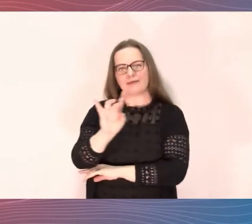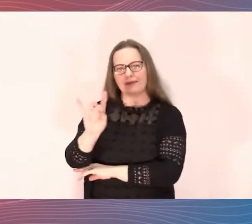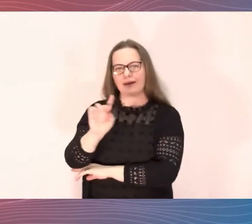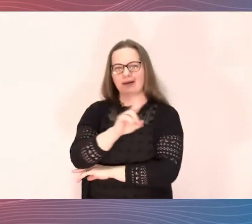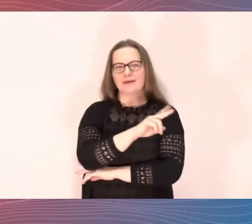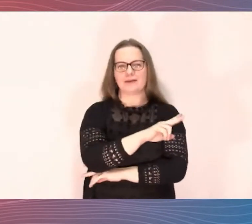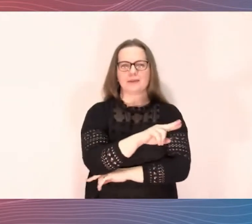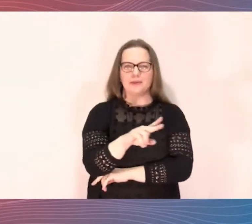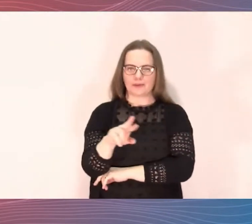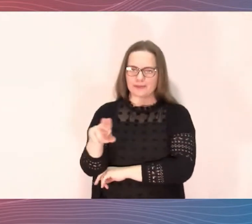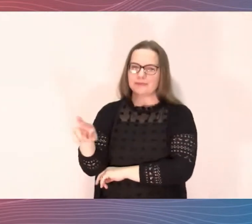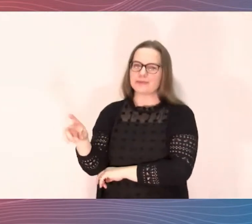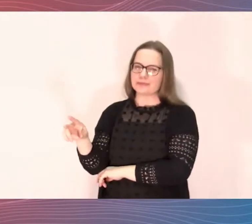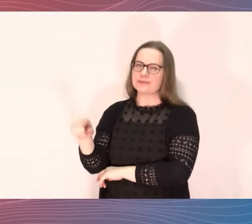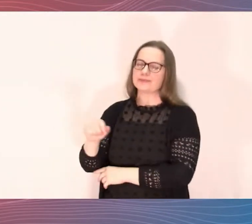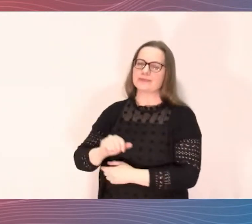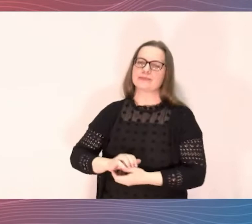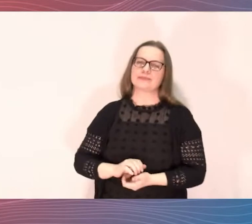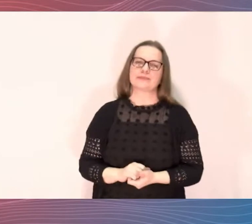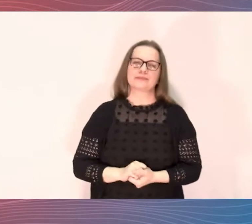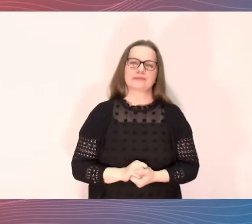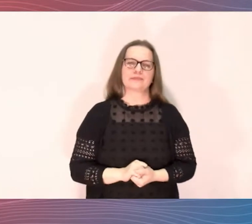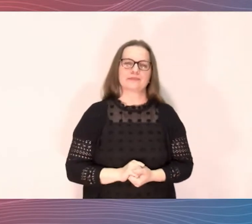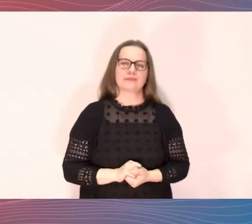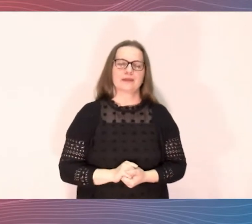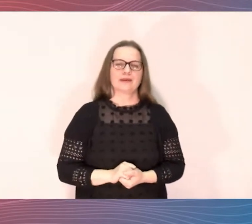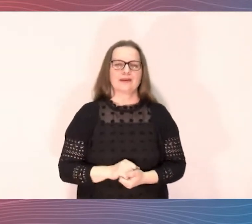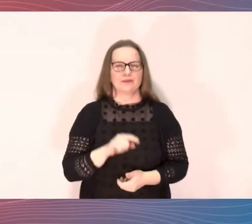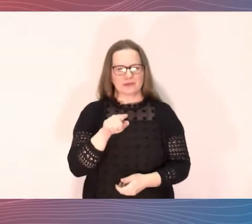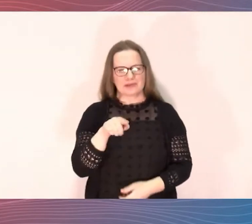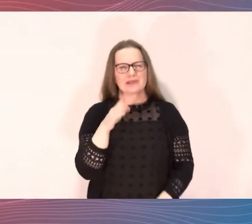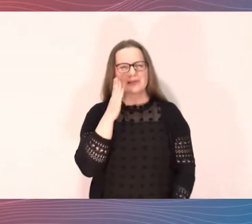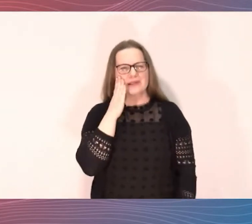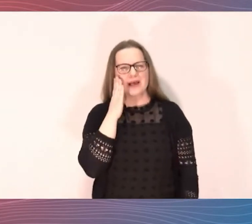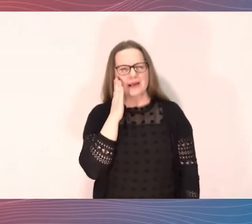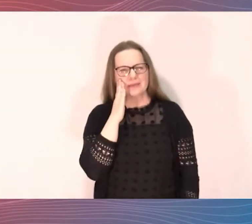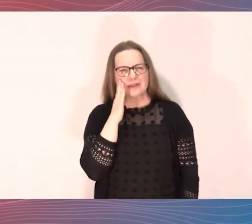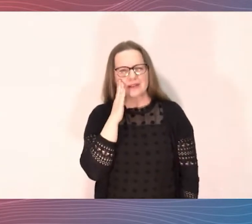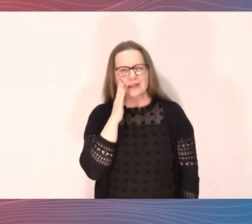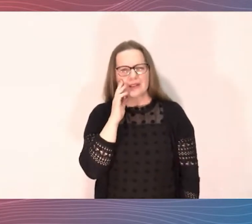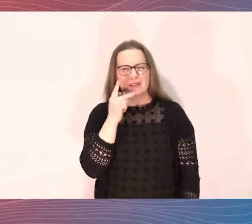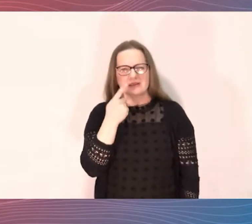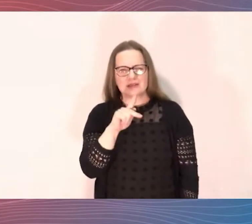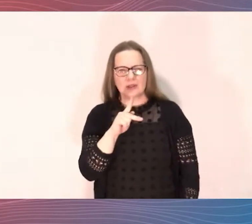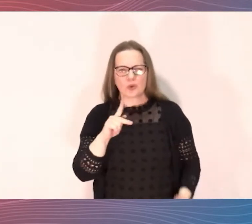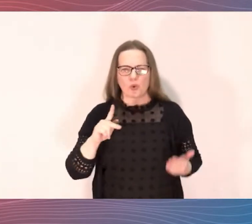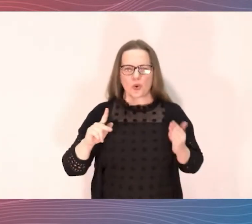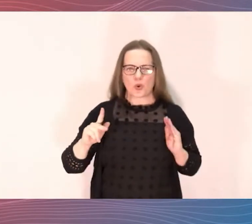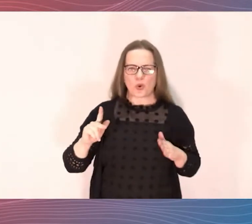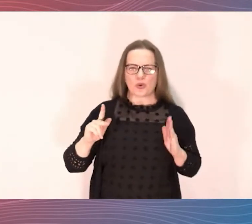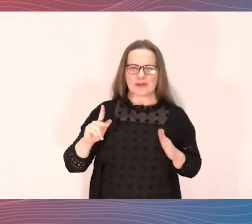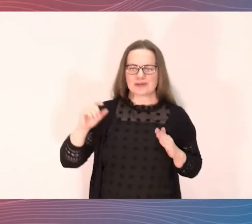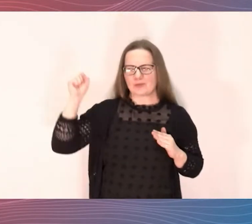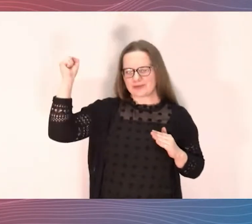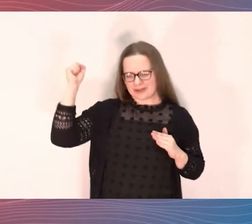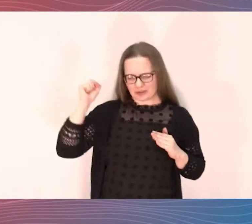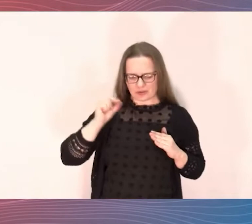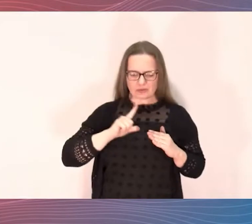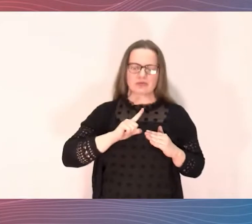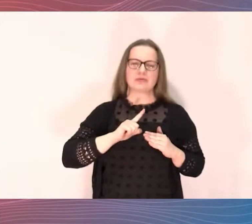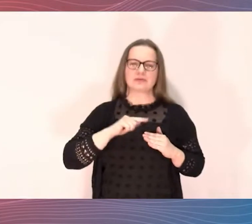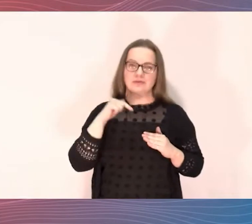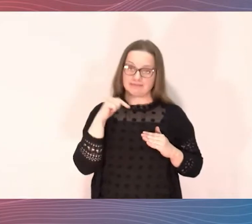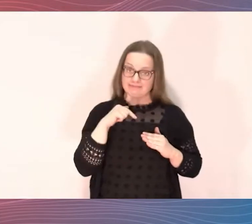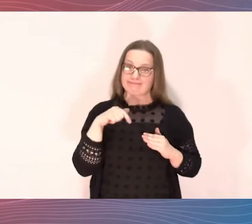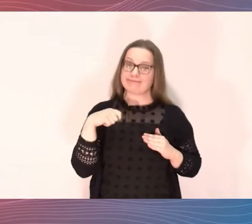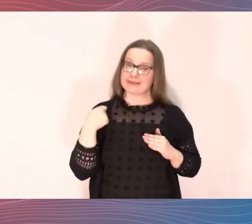Você sabe que Deus precisa iluminar os olhos do nosso coração para nós enxergarmos alguma coisa, para